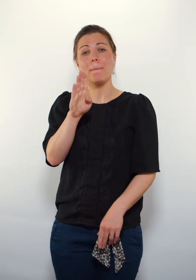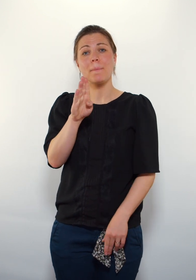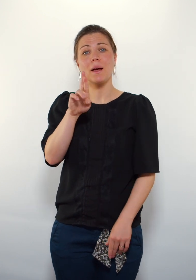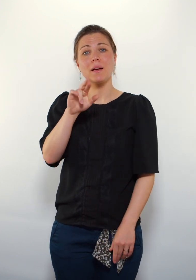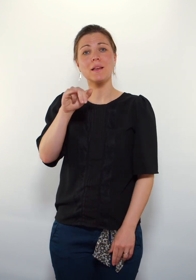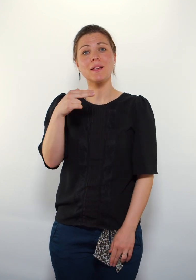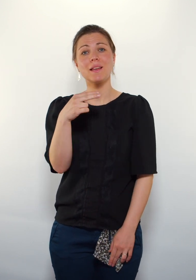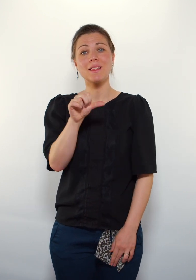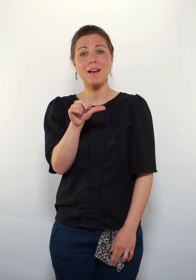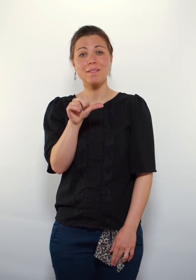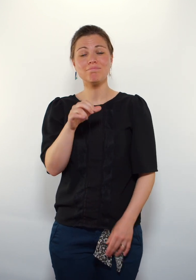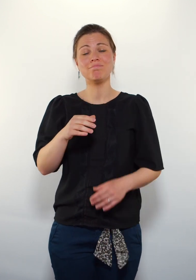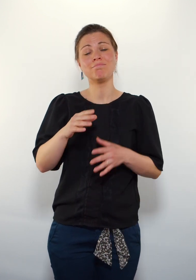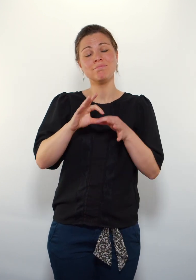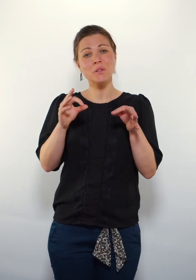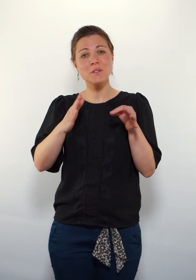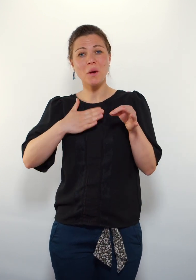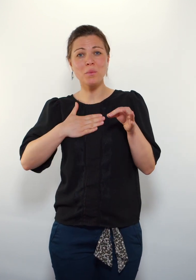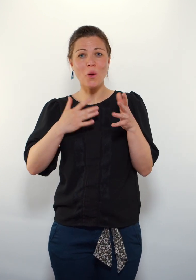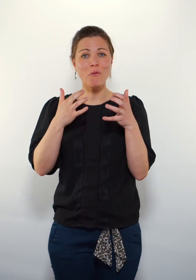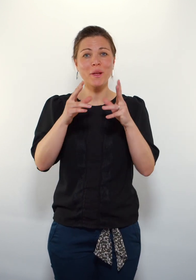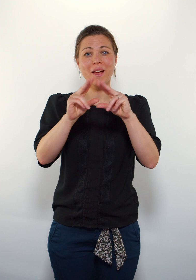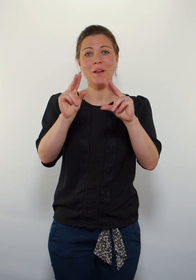Bonjour, je m'appelle Sabrina et j'aimerais te raconter mon histoire.